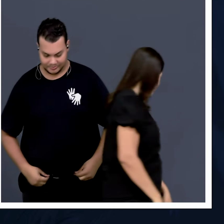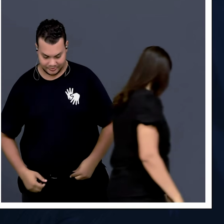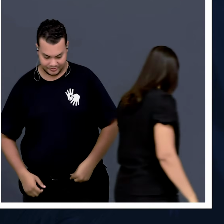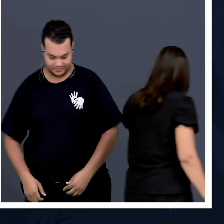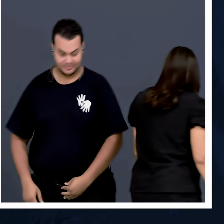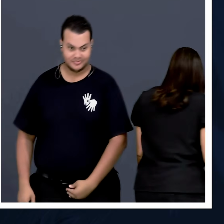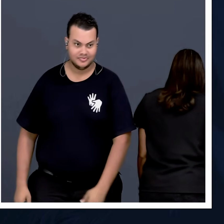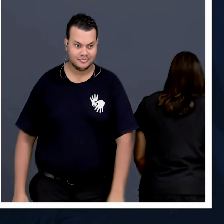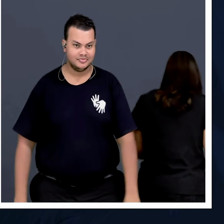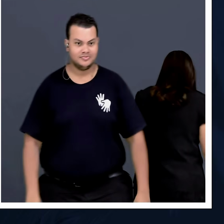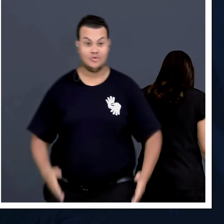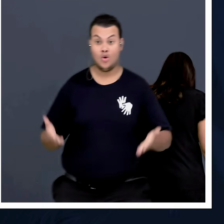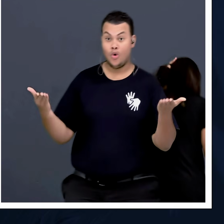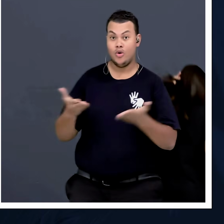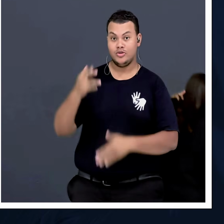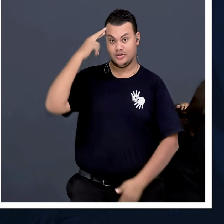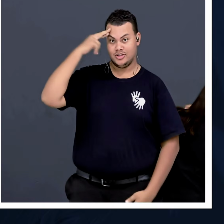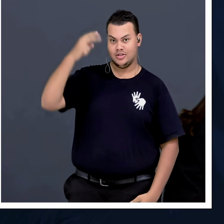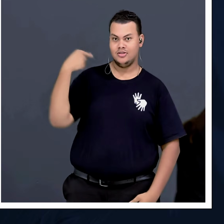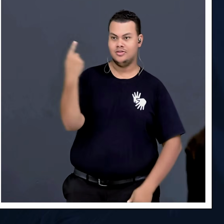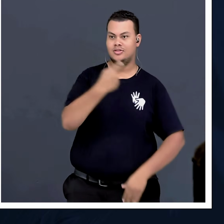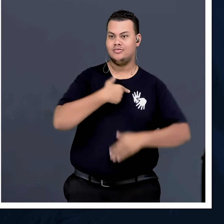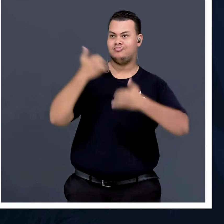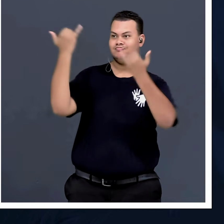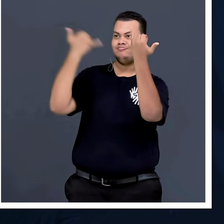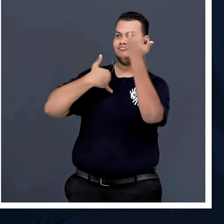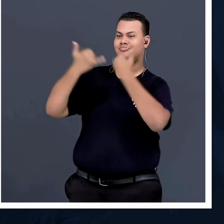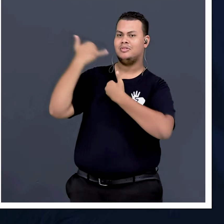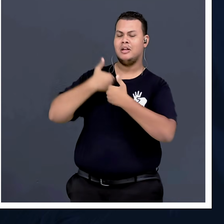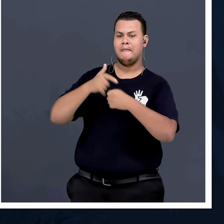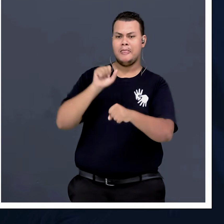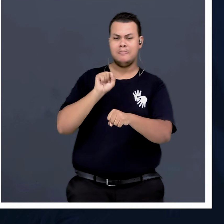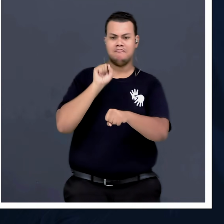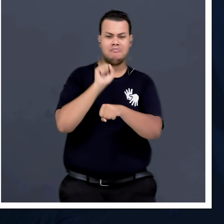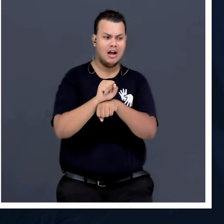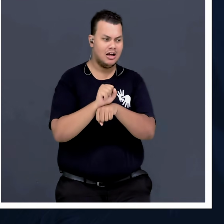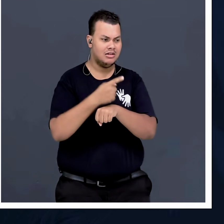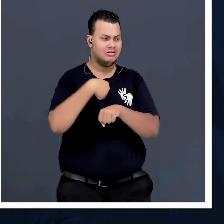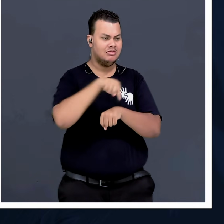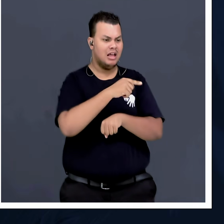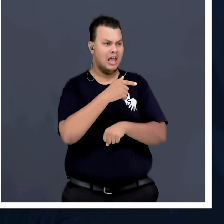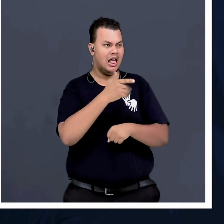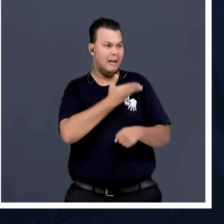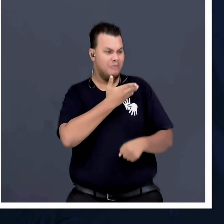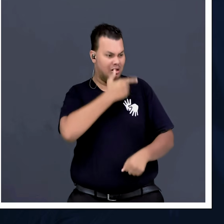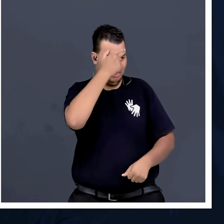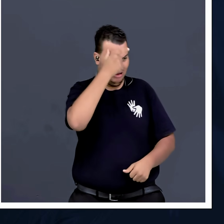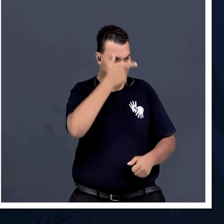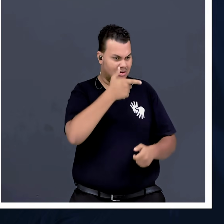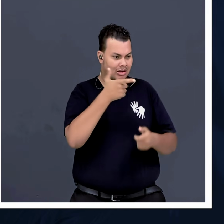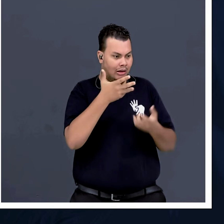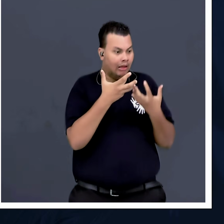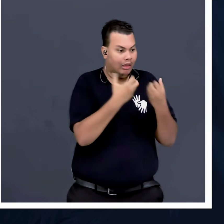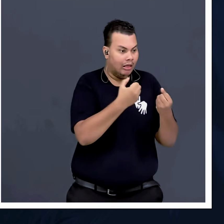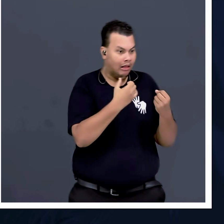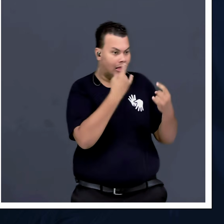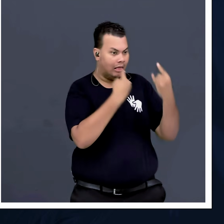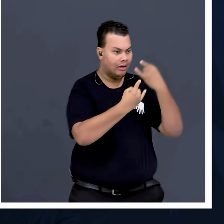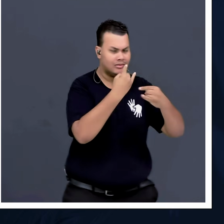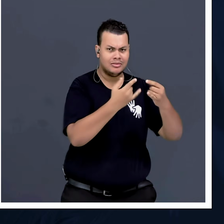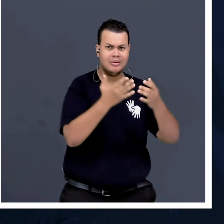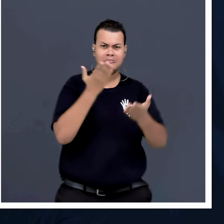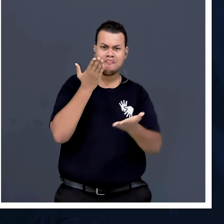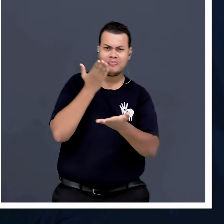nossas vidas. Hoje o Senhor nos fala: pare de dar crédito ao seu inimigo. Pare de